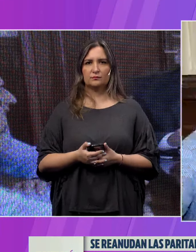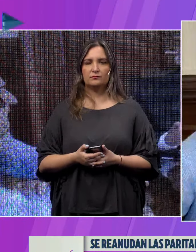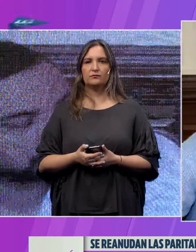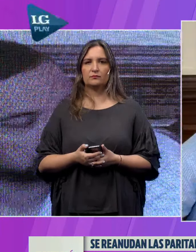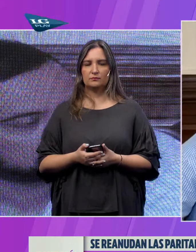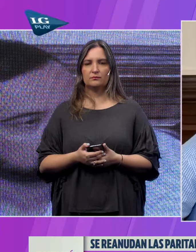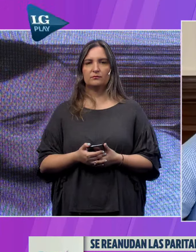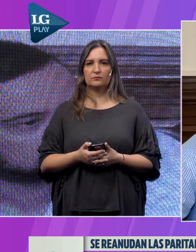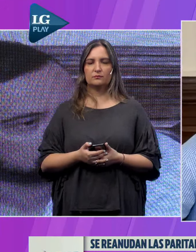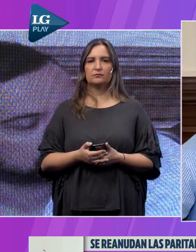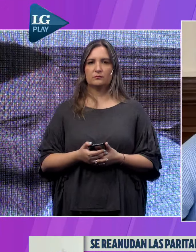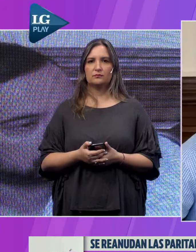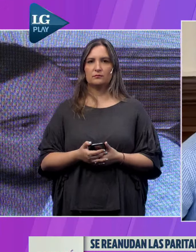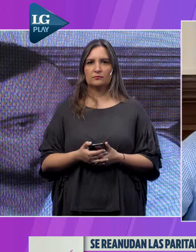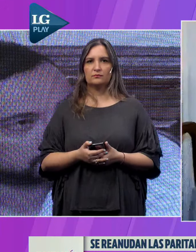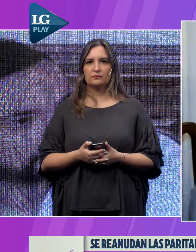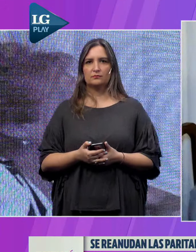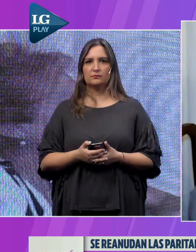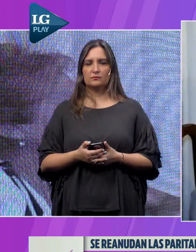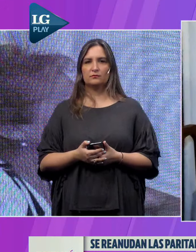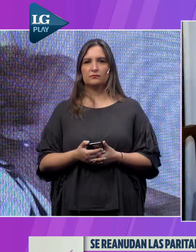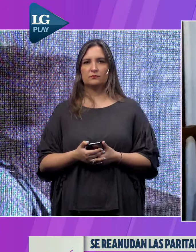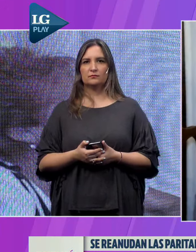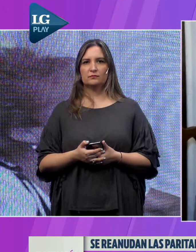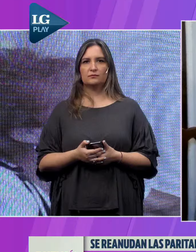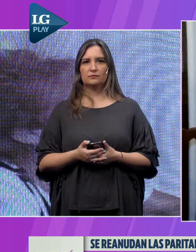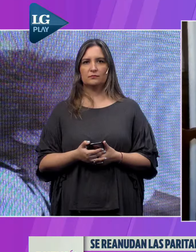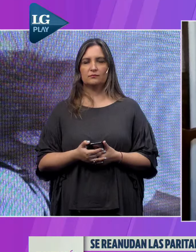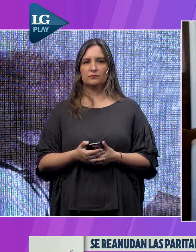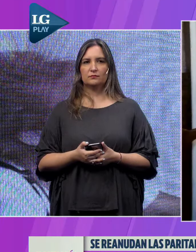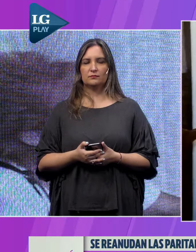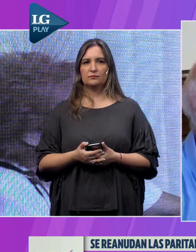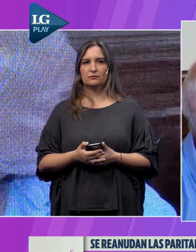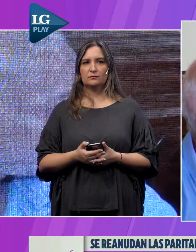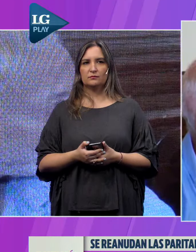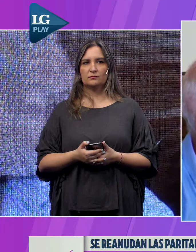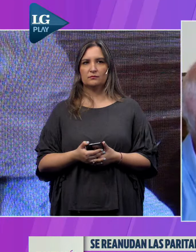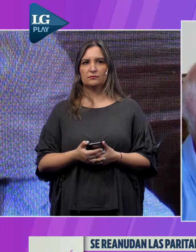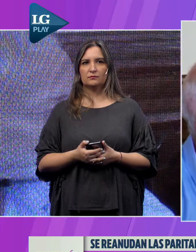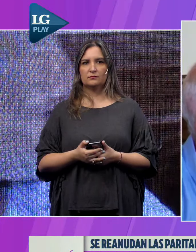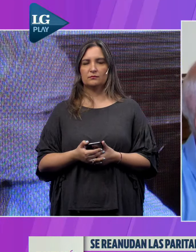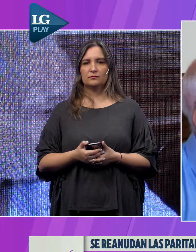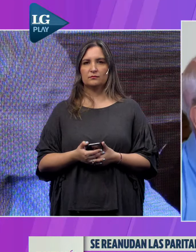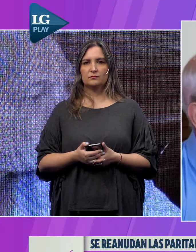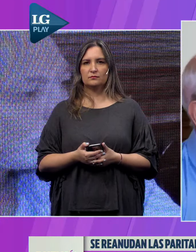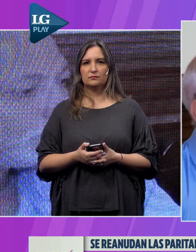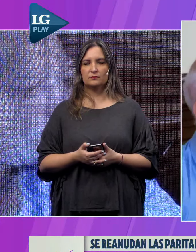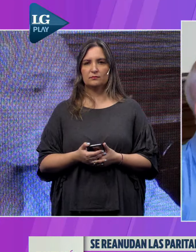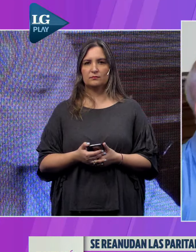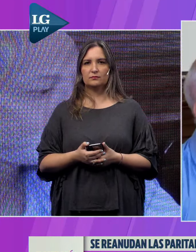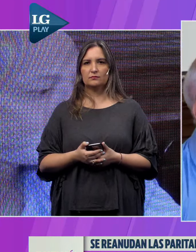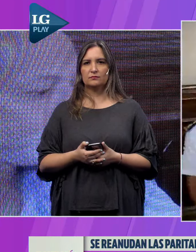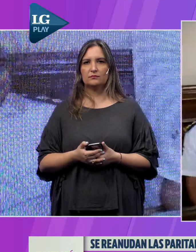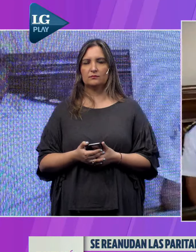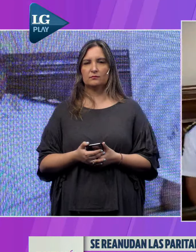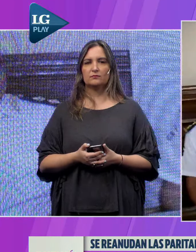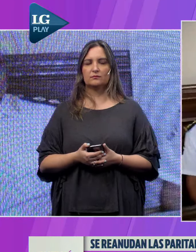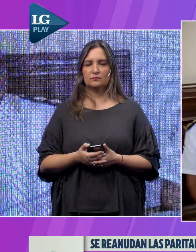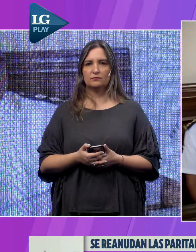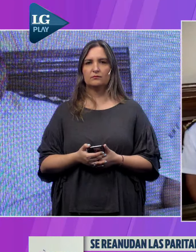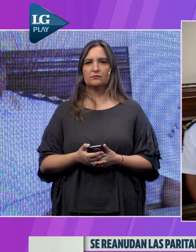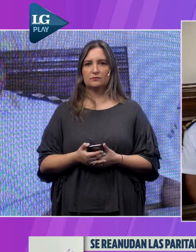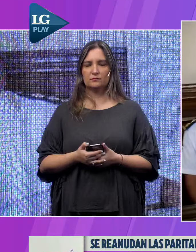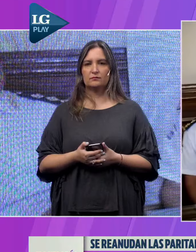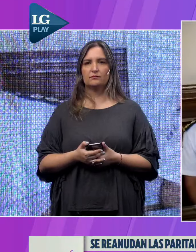no, quedará como lo que marca Economía, que es lo que se podría llegar a otorgar. Uh-huh. Que